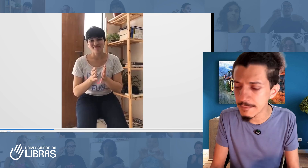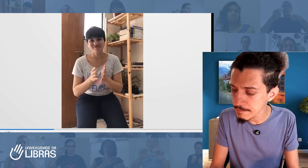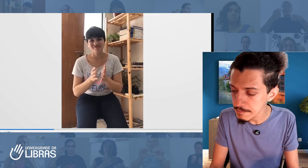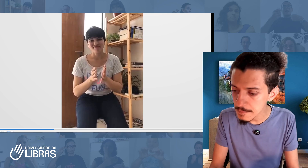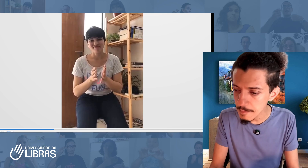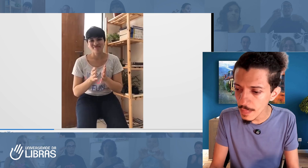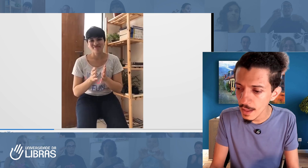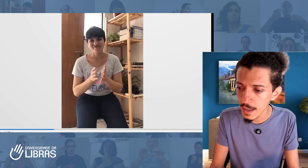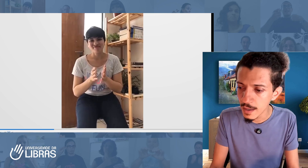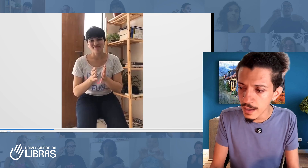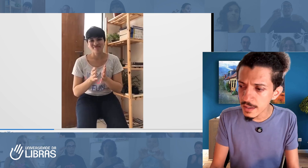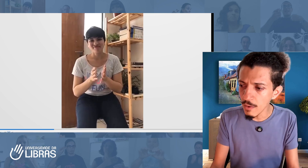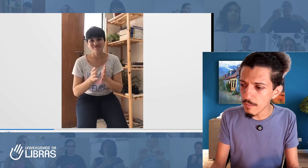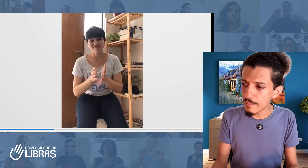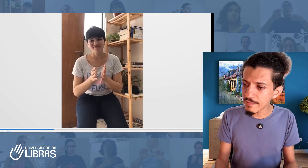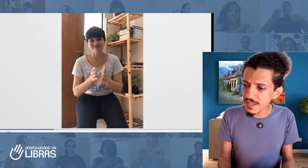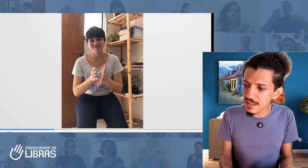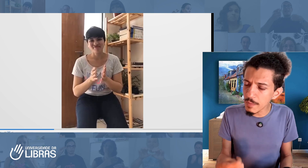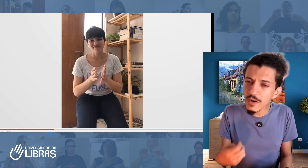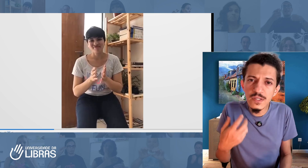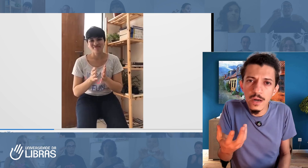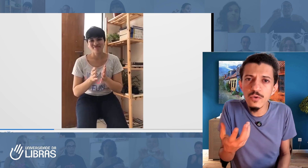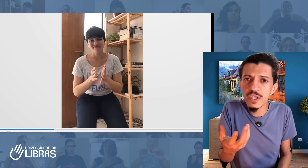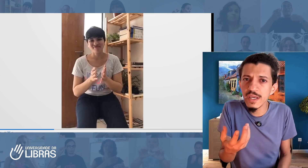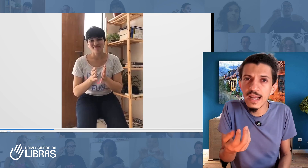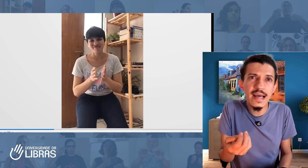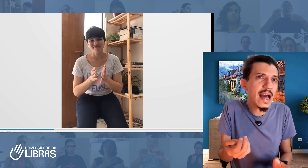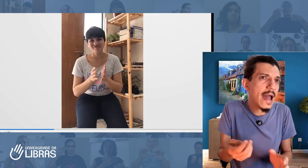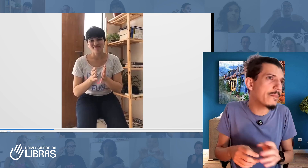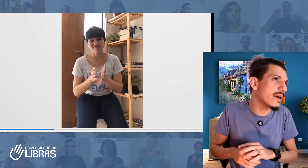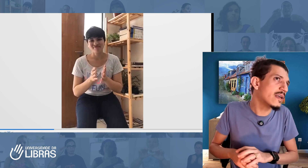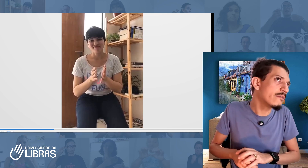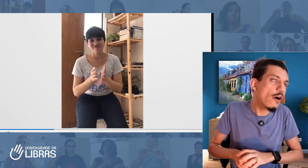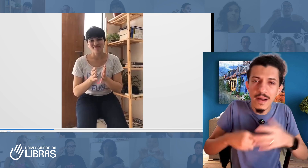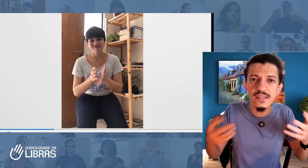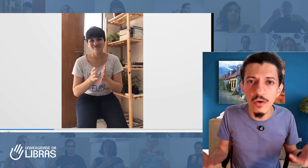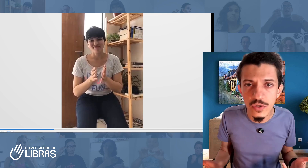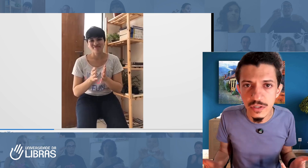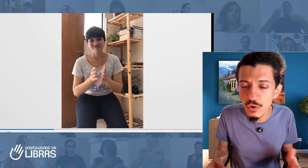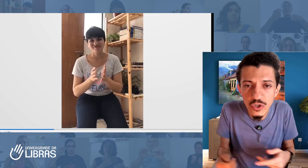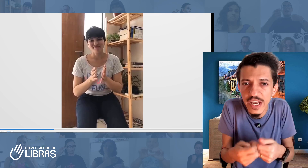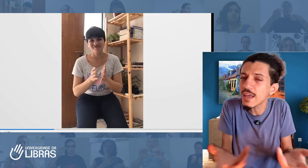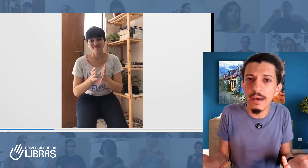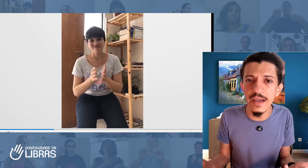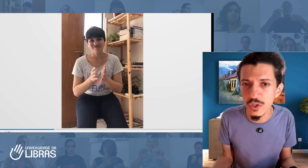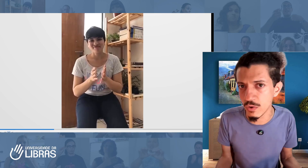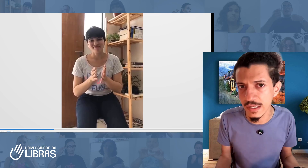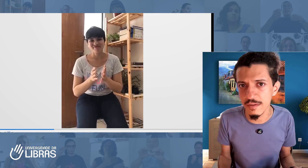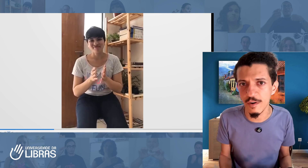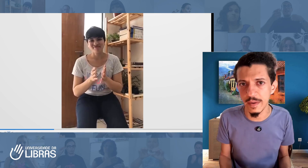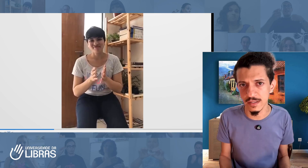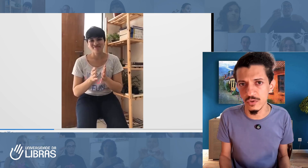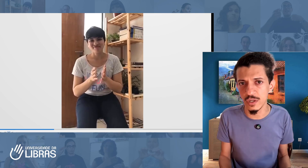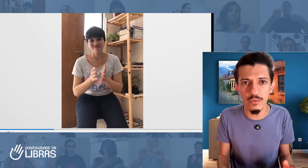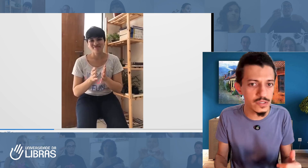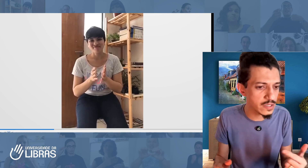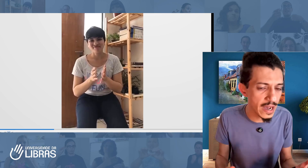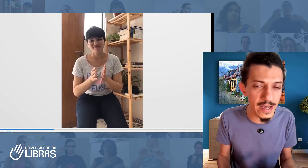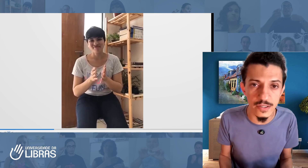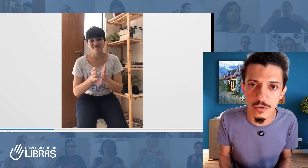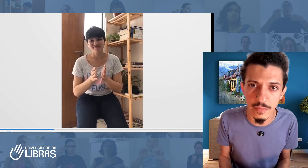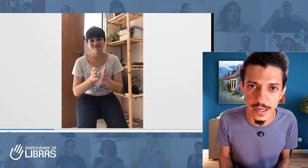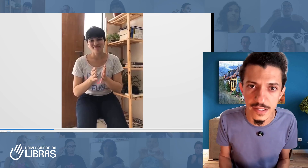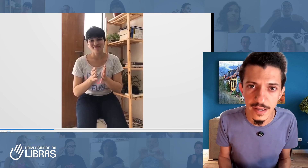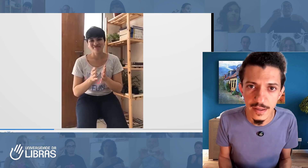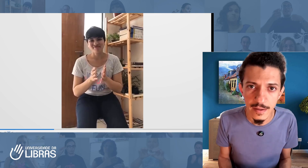FENES. Então, para você ter uma noção de que naquela época, que informação, de onde é que minha mãe tirou essa informação de língua de sinais